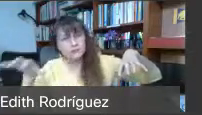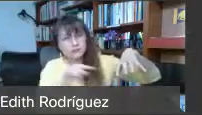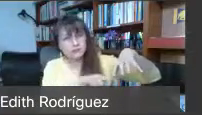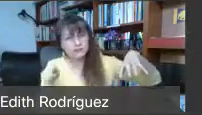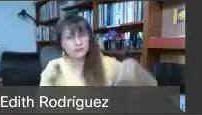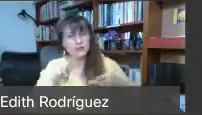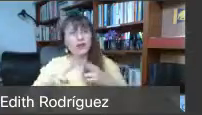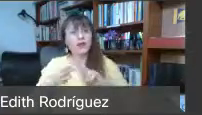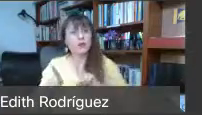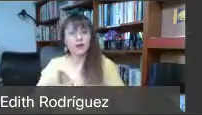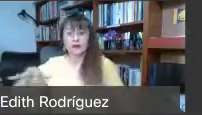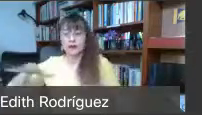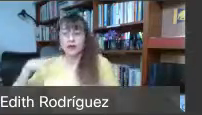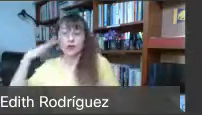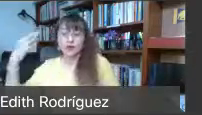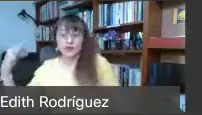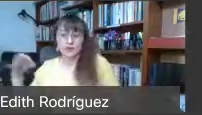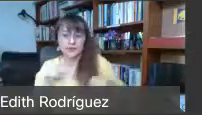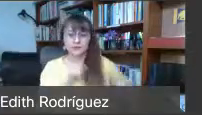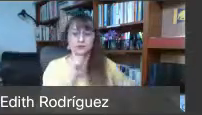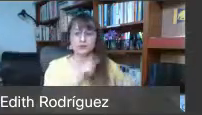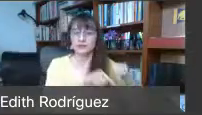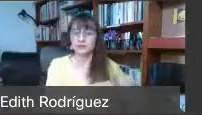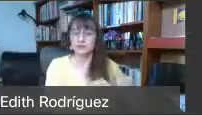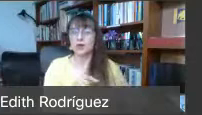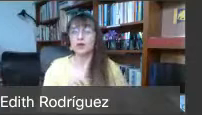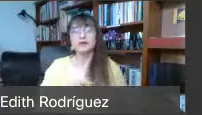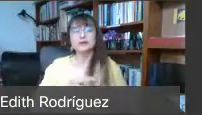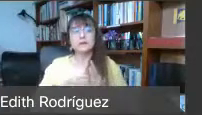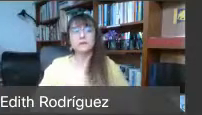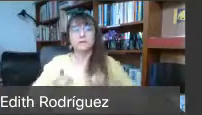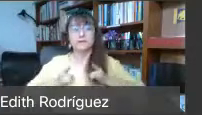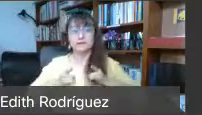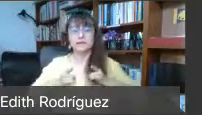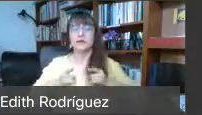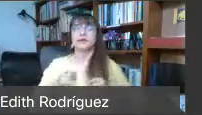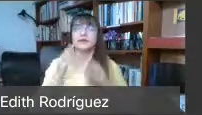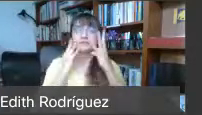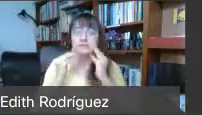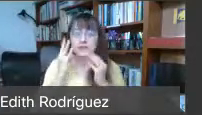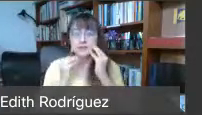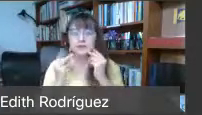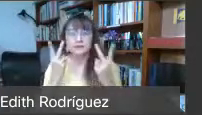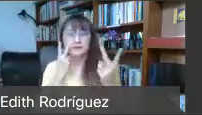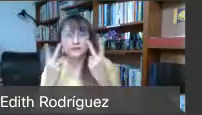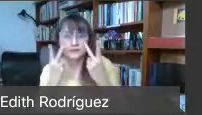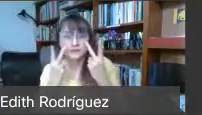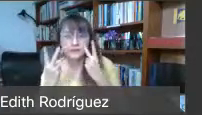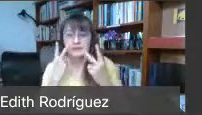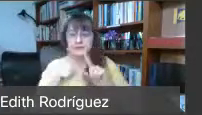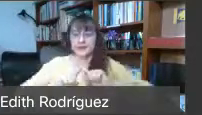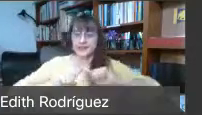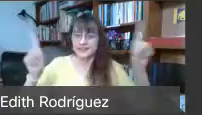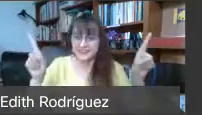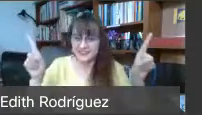posibilidad del habla, de la escucha, o en otro escenario donde no lo tengo. Algo así como en un lugar están los sordos, en otro lugar están